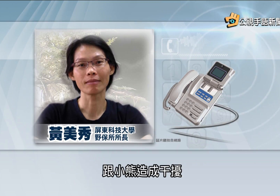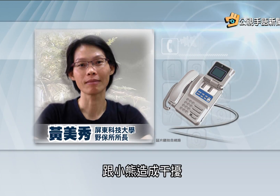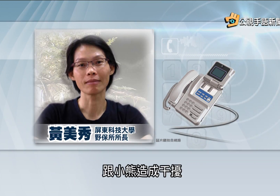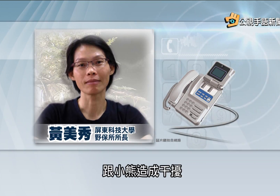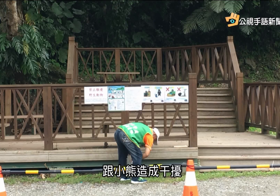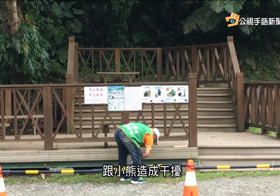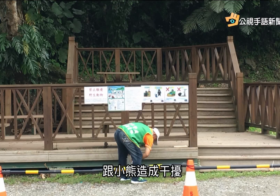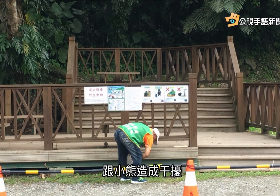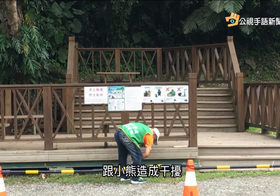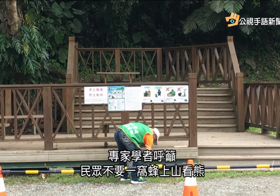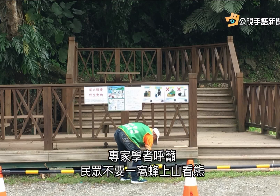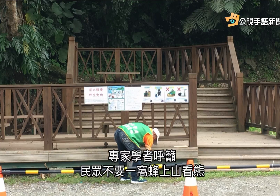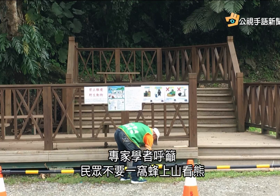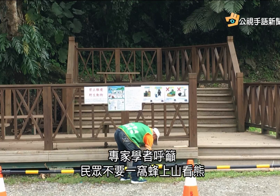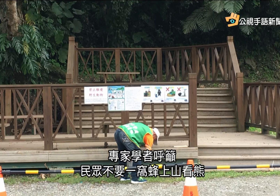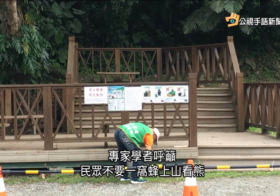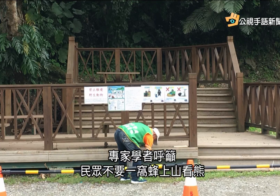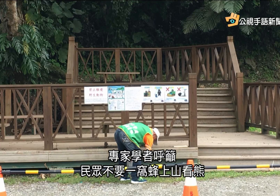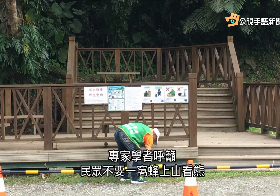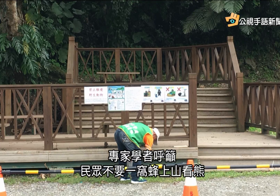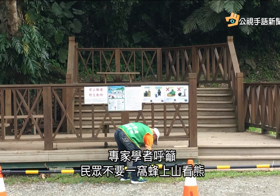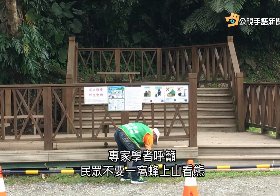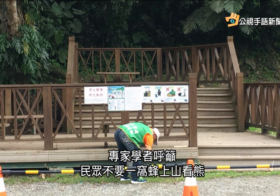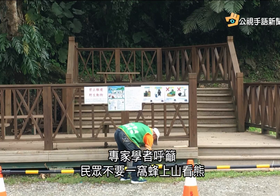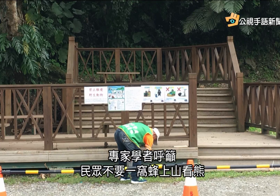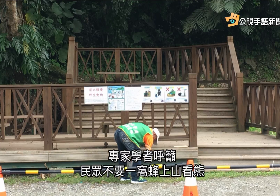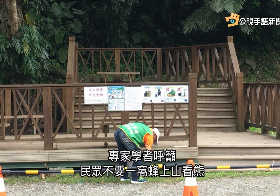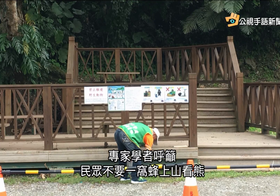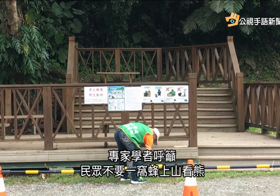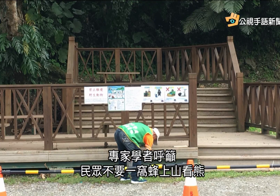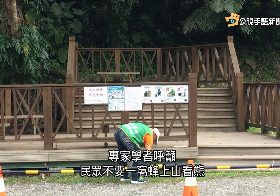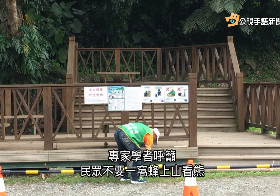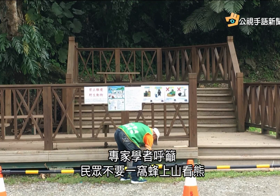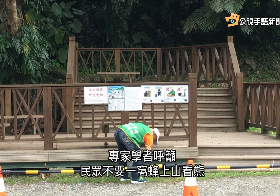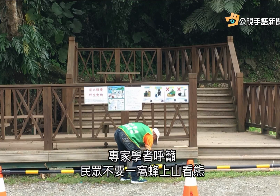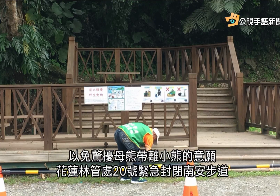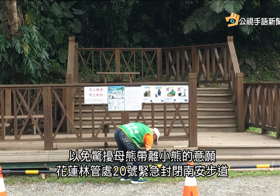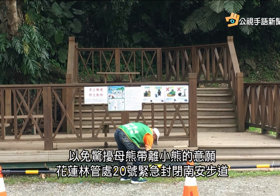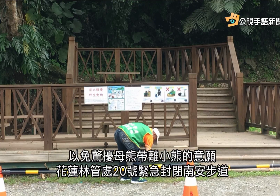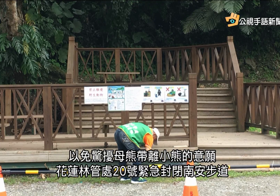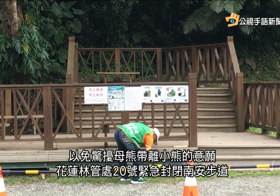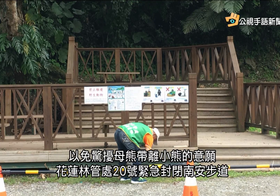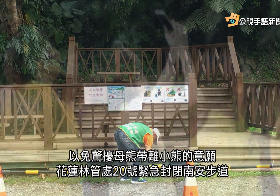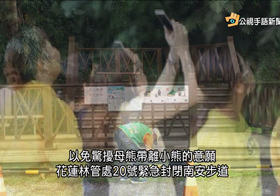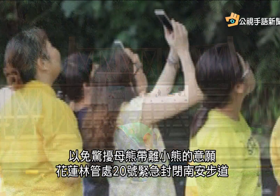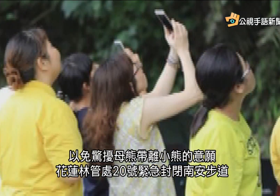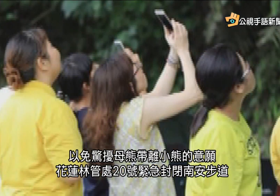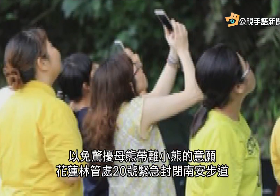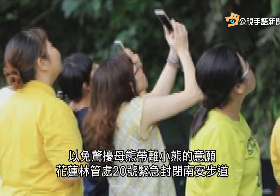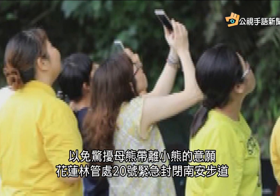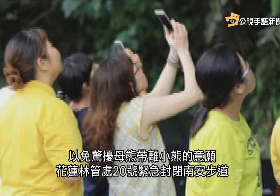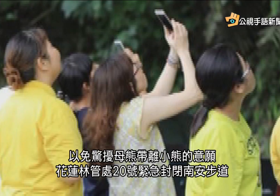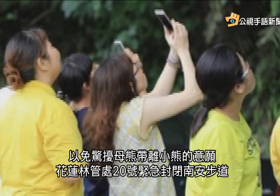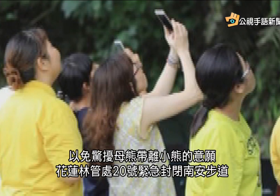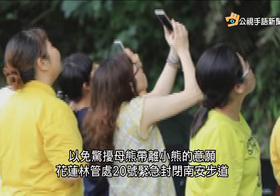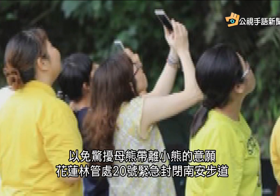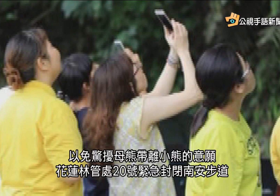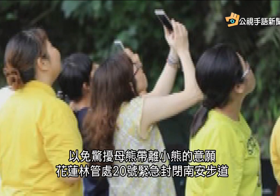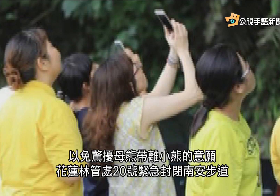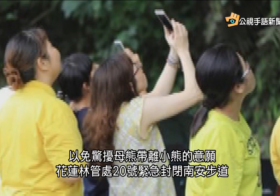扰。 专家学者呼吁民众不要一窝蜂上山看熊，以免惊扰母熊带离小熊的意愿。花莲林管处20号